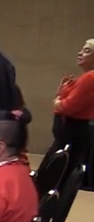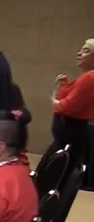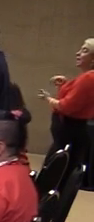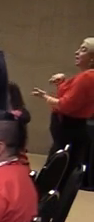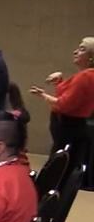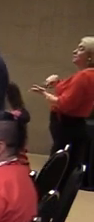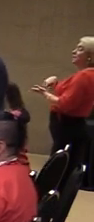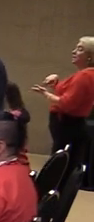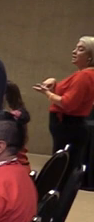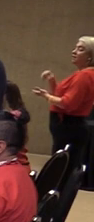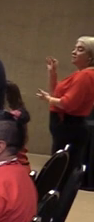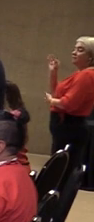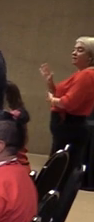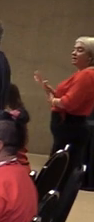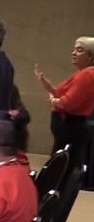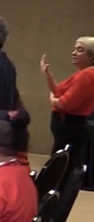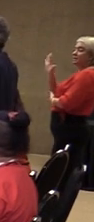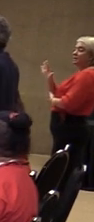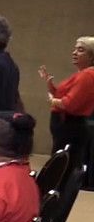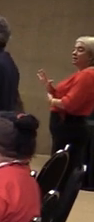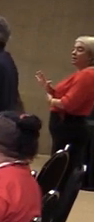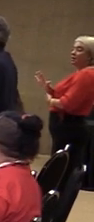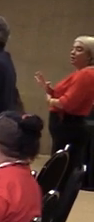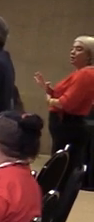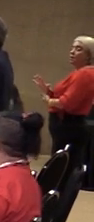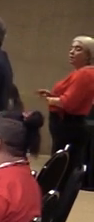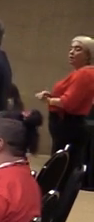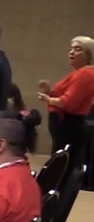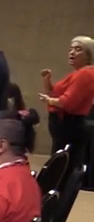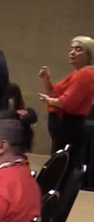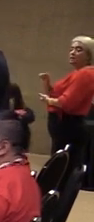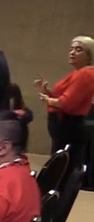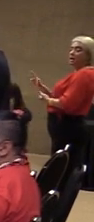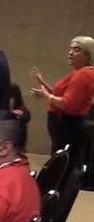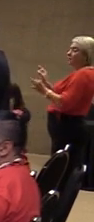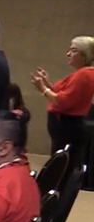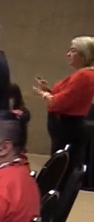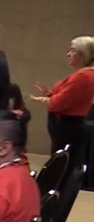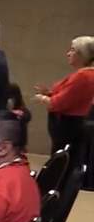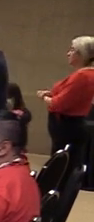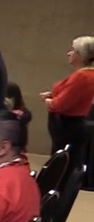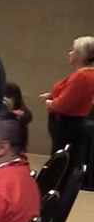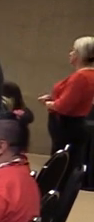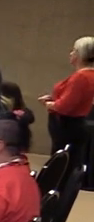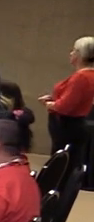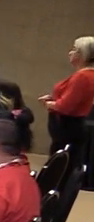Federal, e depois passar para o nosso companheiro Abidael para fazer o nosso encerramento.